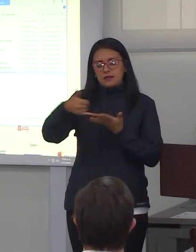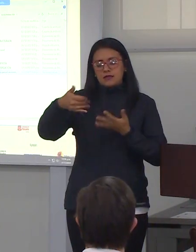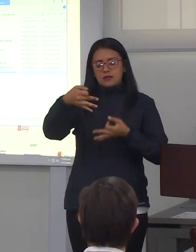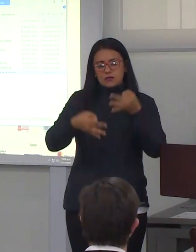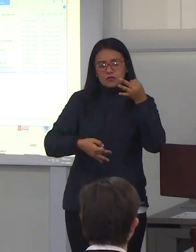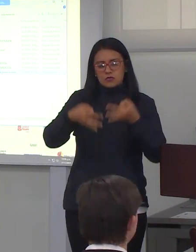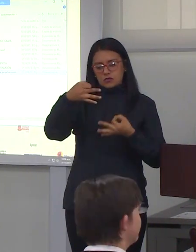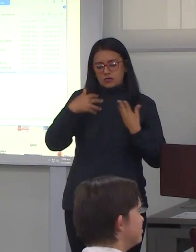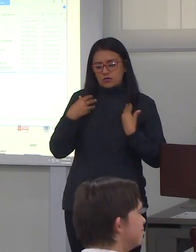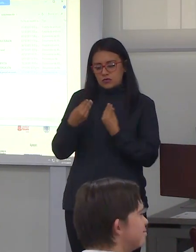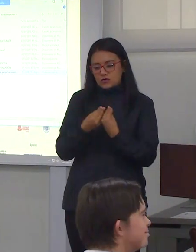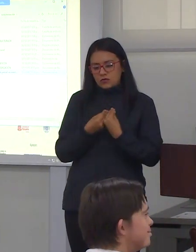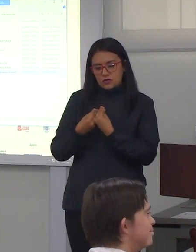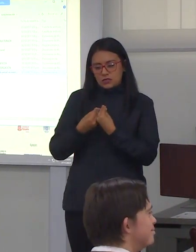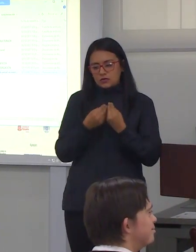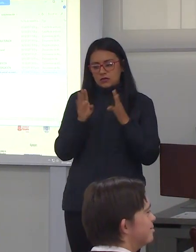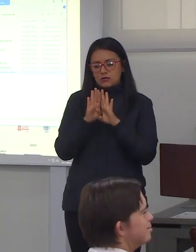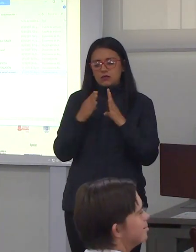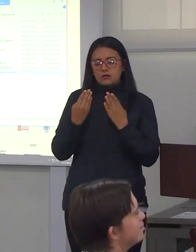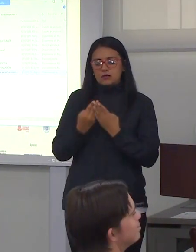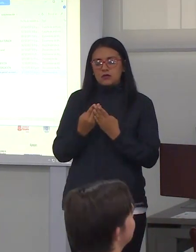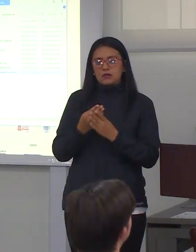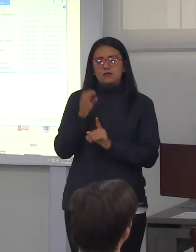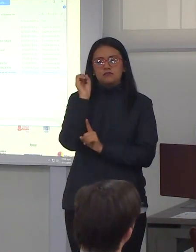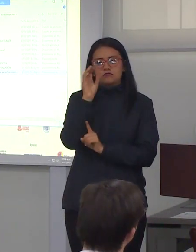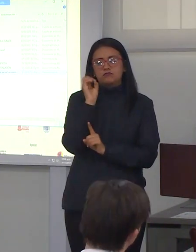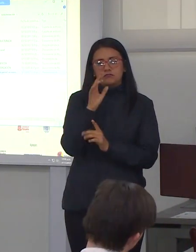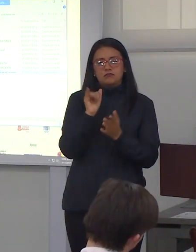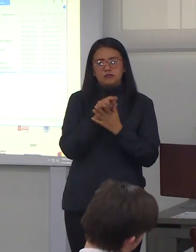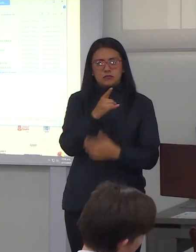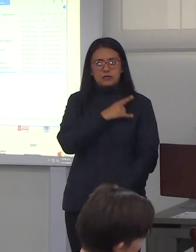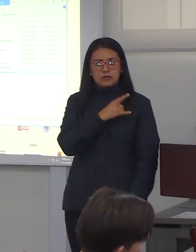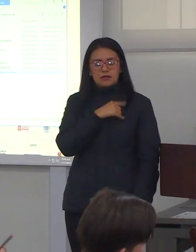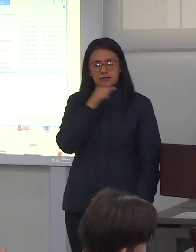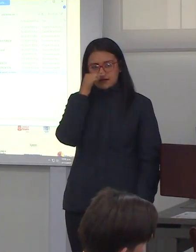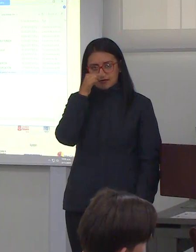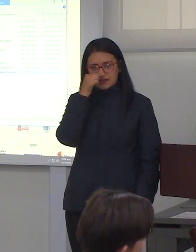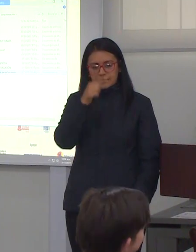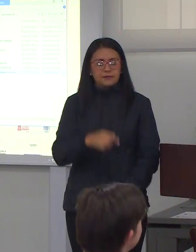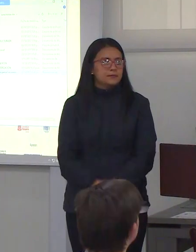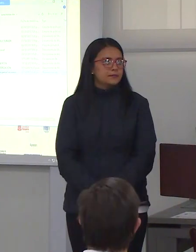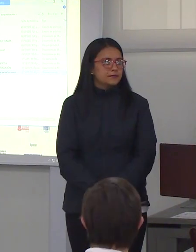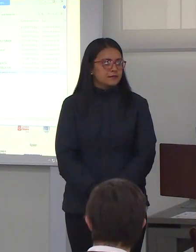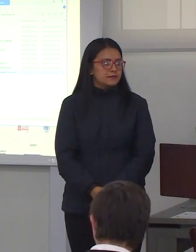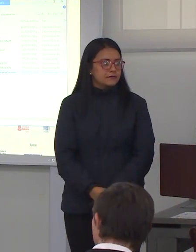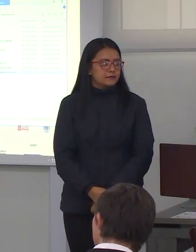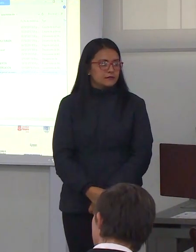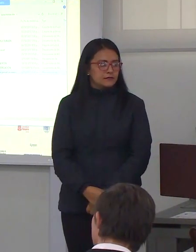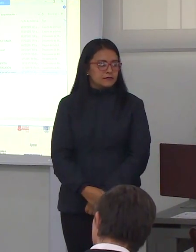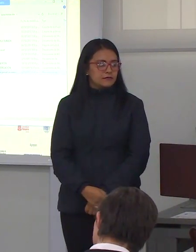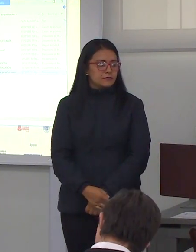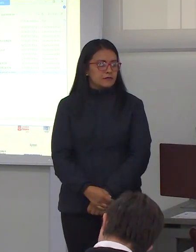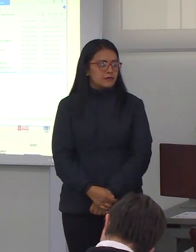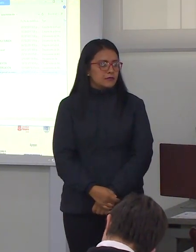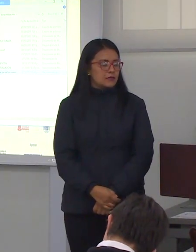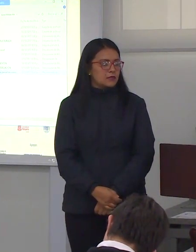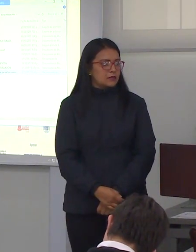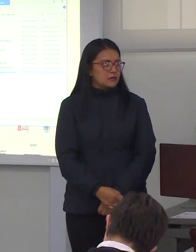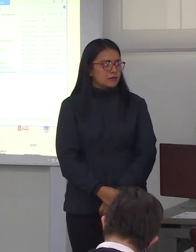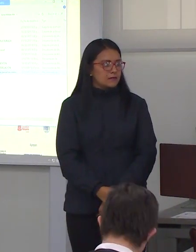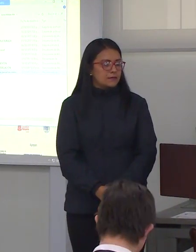justicia y convivencia escolar de la pontificia universidad javeriana dice acá también